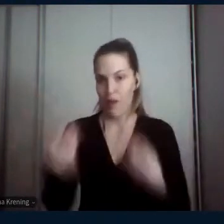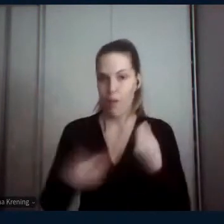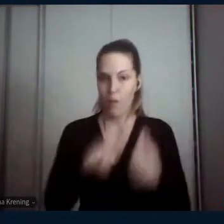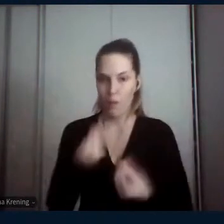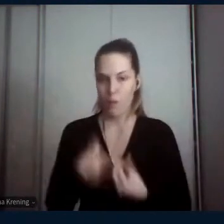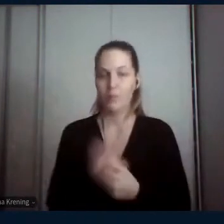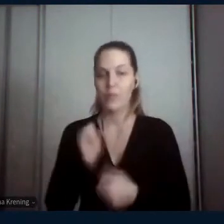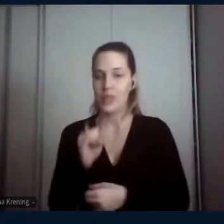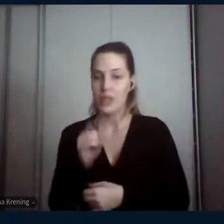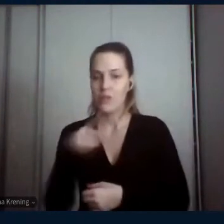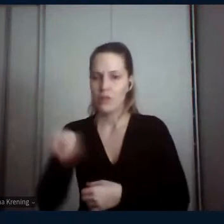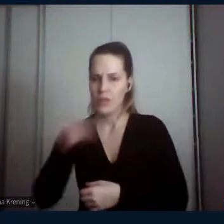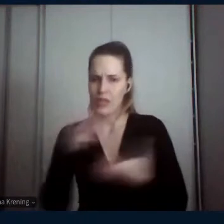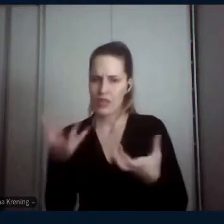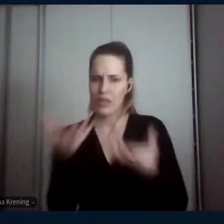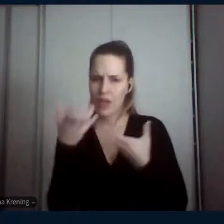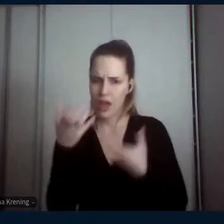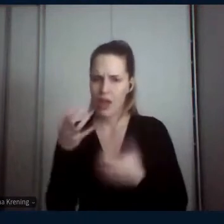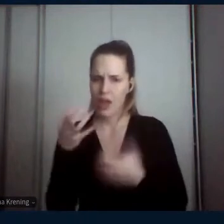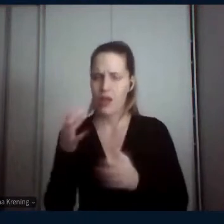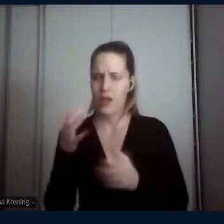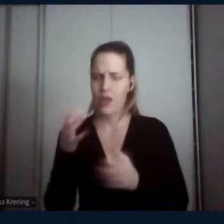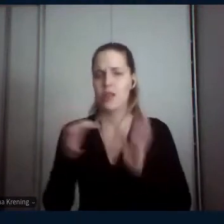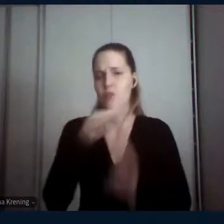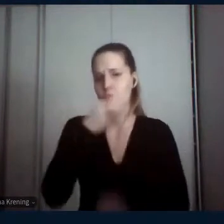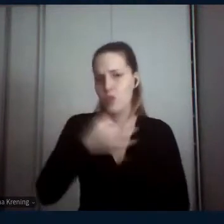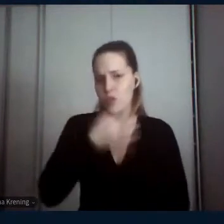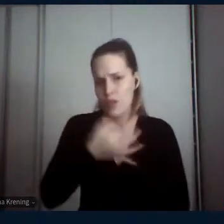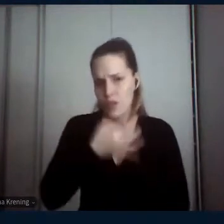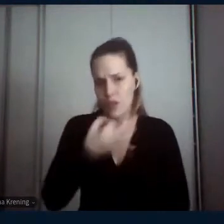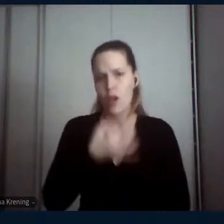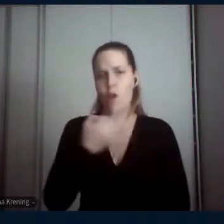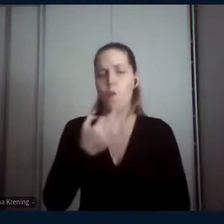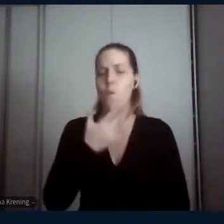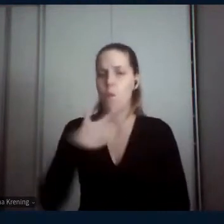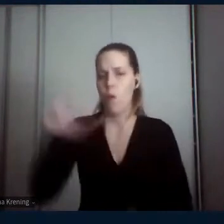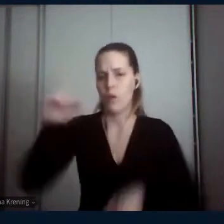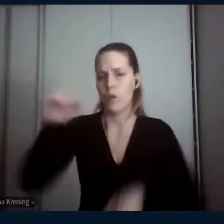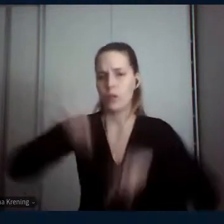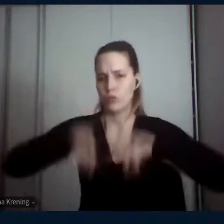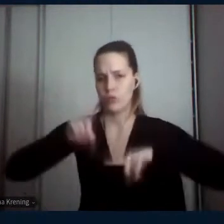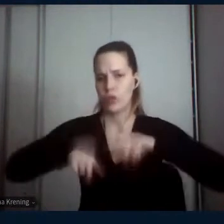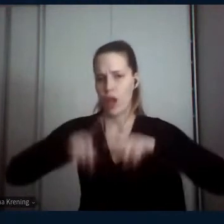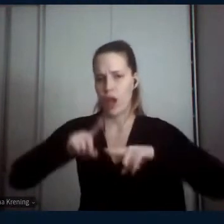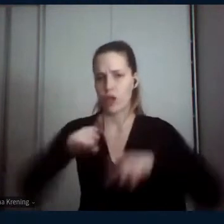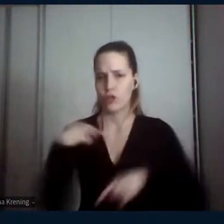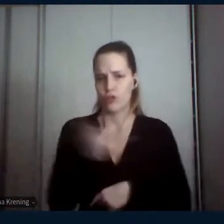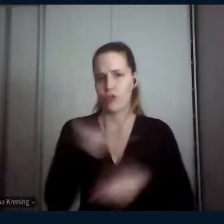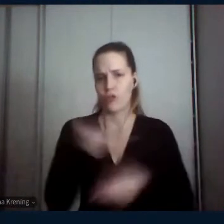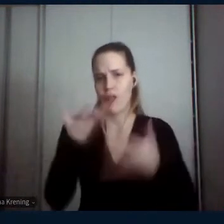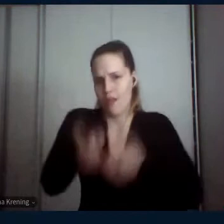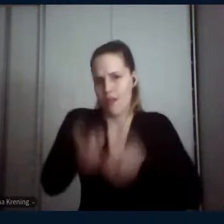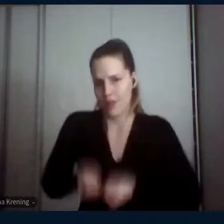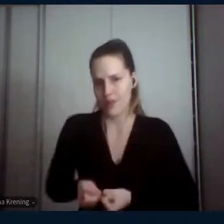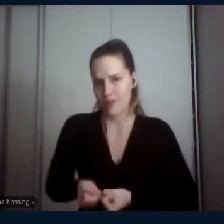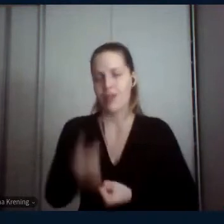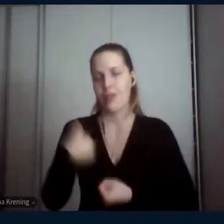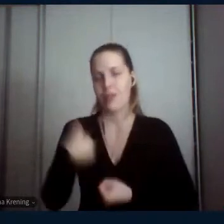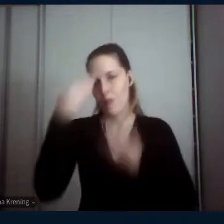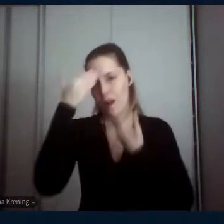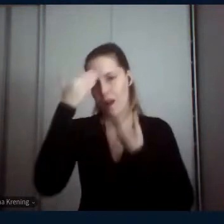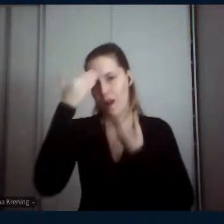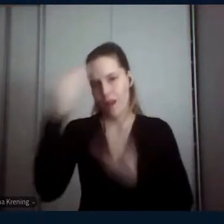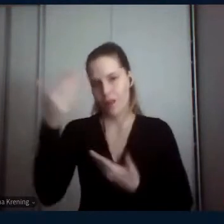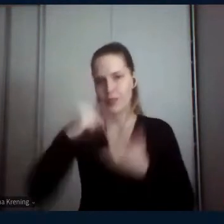as sugestões, mandem as perguntas, a gente pode fazer outra atividade. Então, agradeço pelas perguntas e acho que foi uma oportunidade da